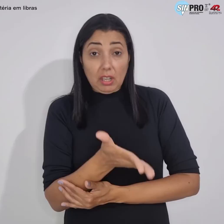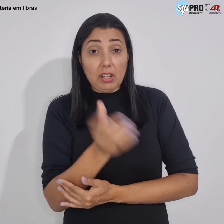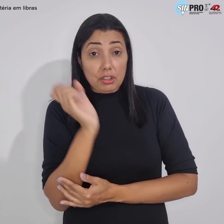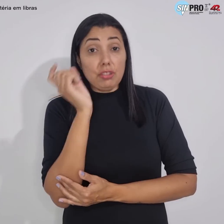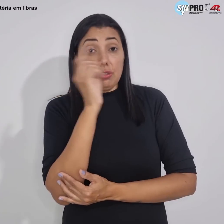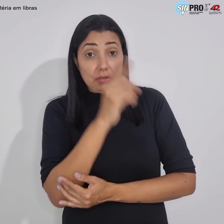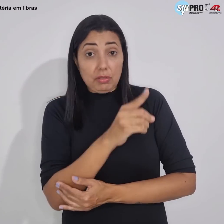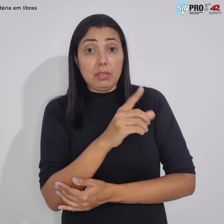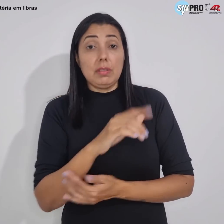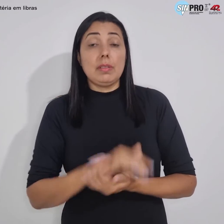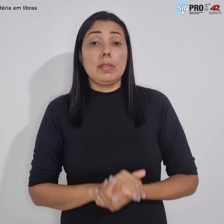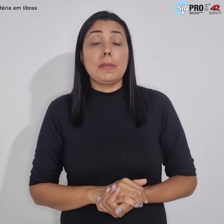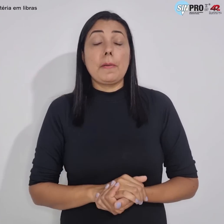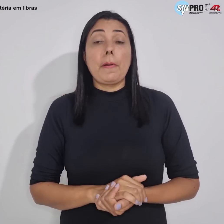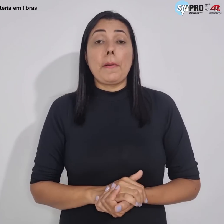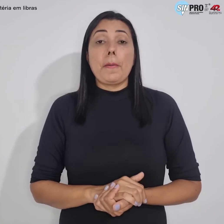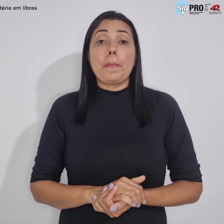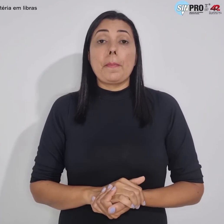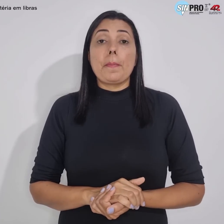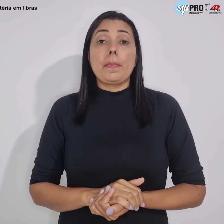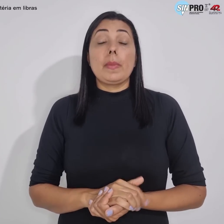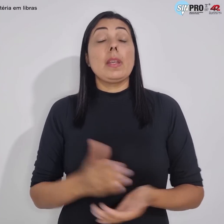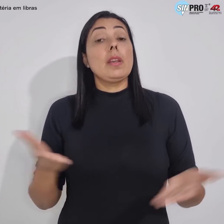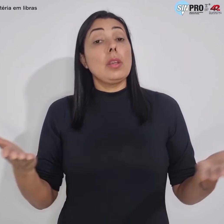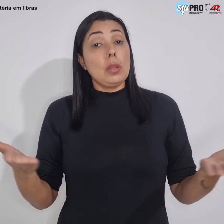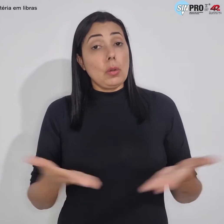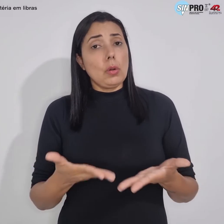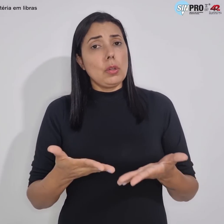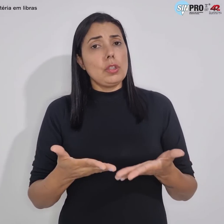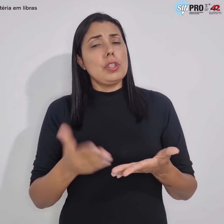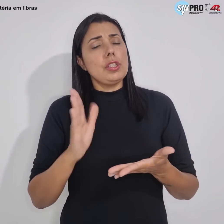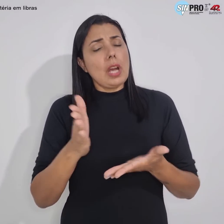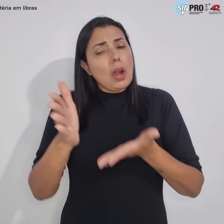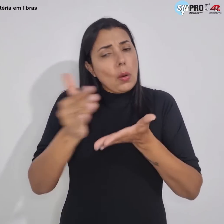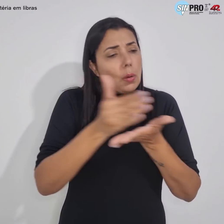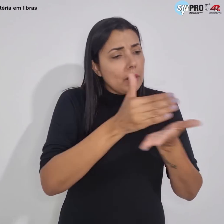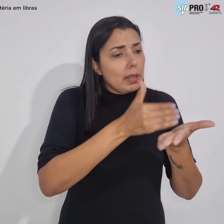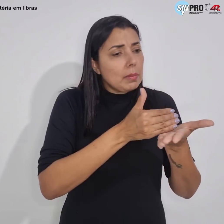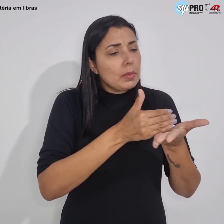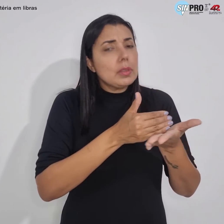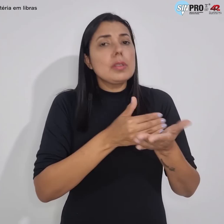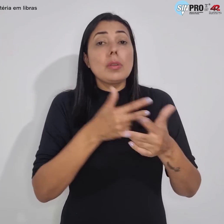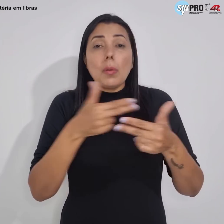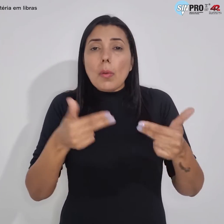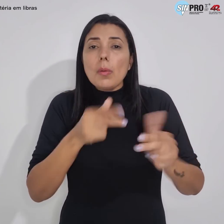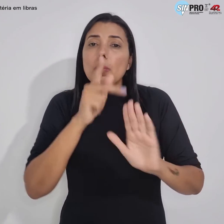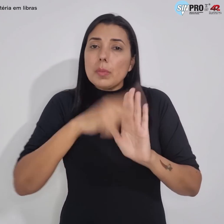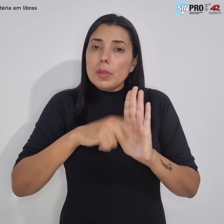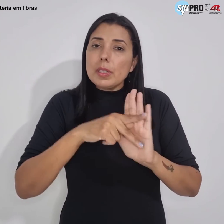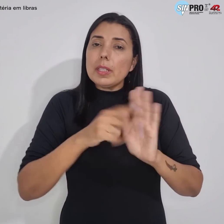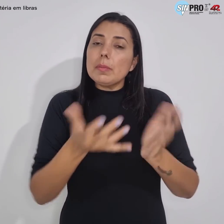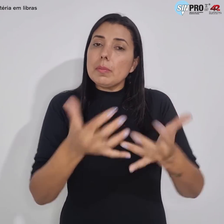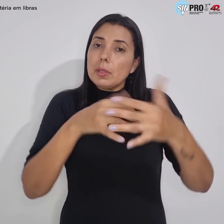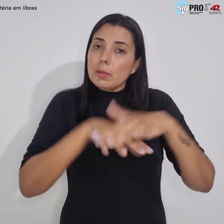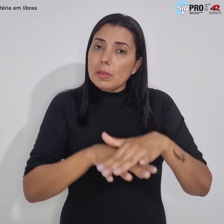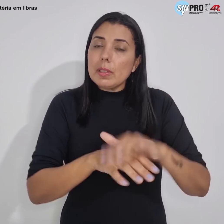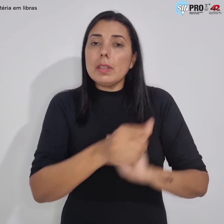grande dificultador. E hoje colhemos frutos desse projeto para inserir estudantes na